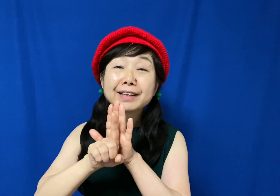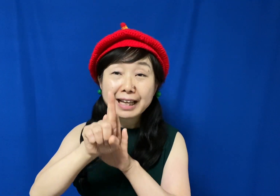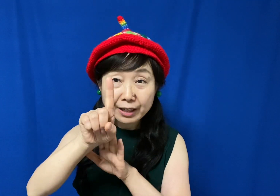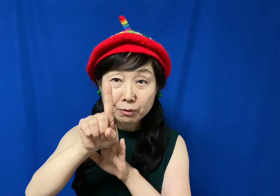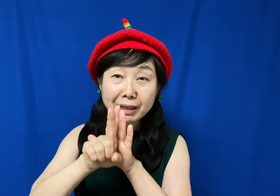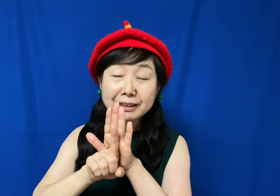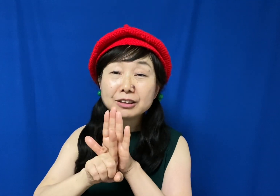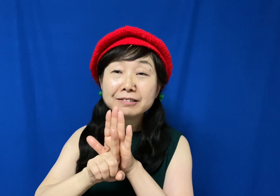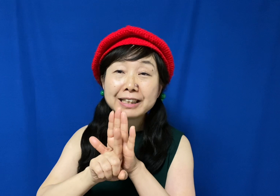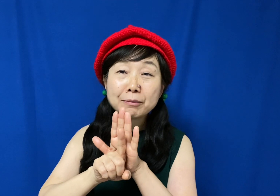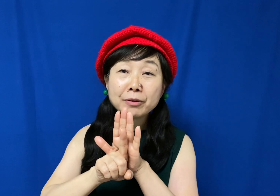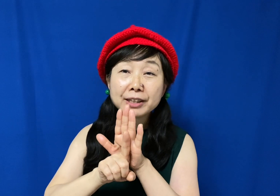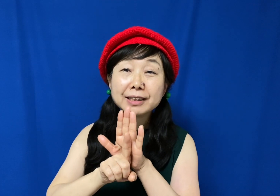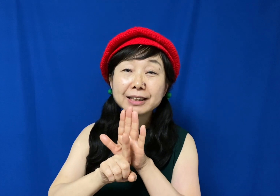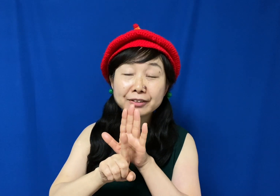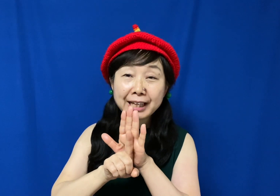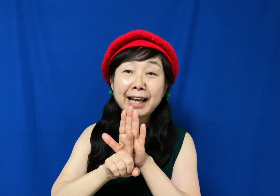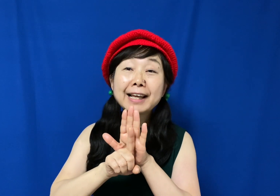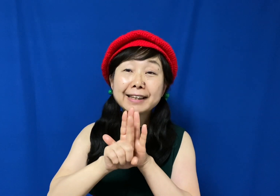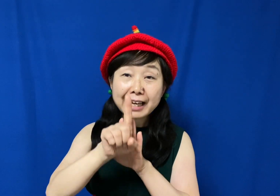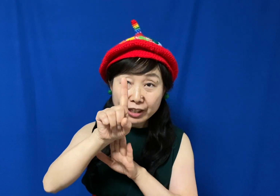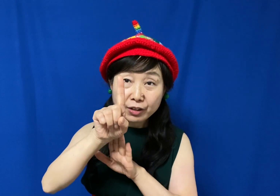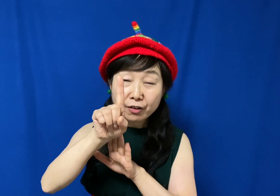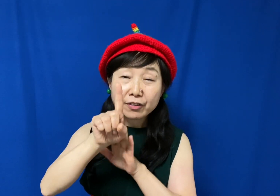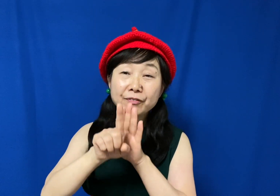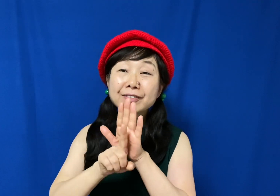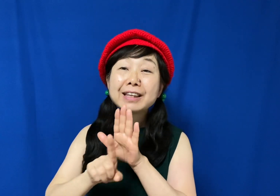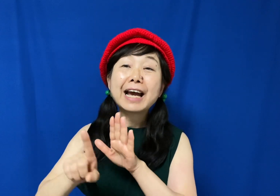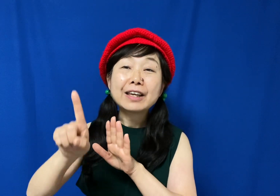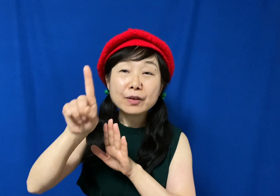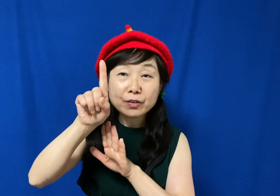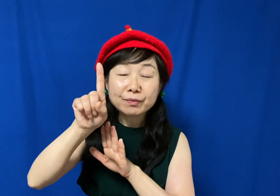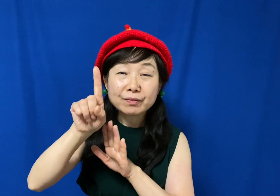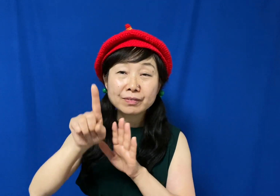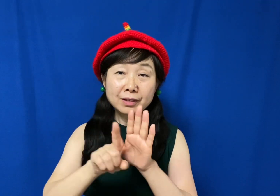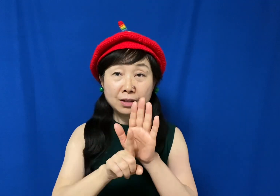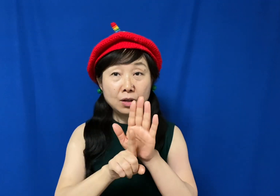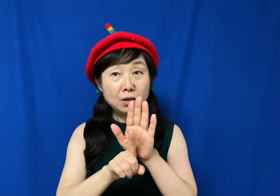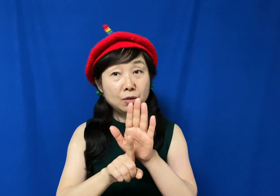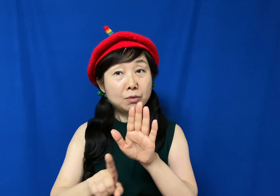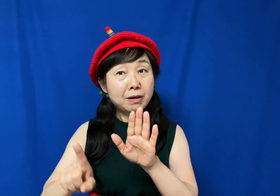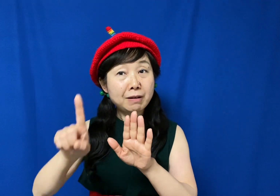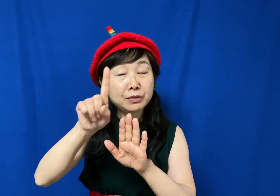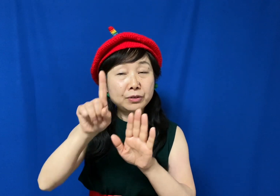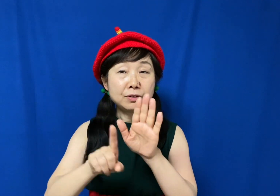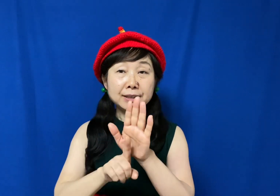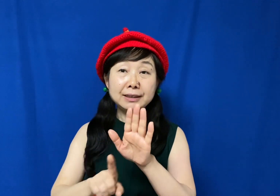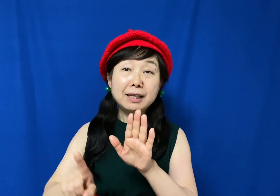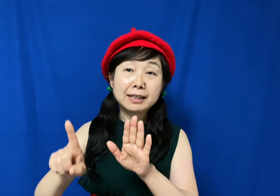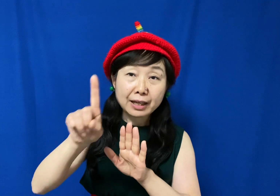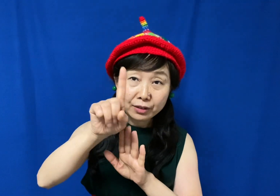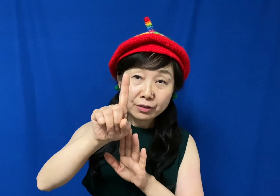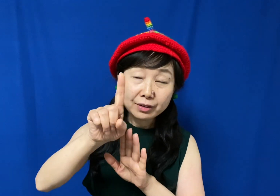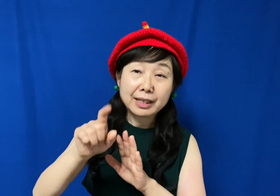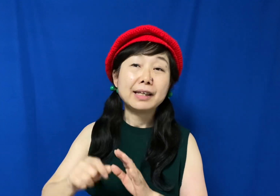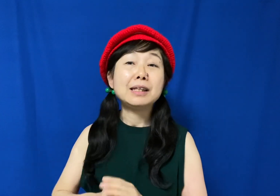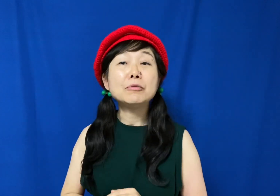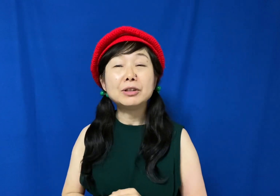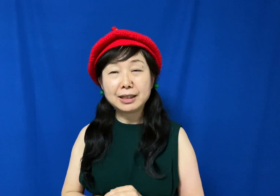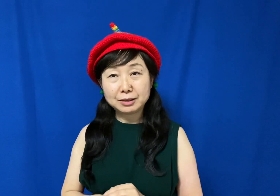代表、まっすぐ上でもいいんですけどね、代表こう回るようにして代表ってやっても大丈夫